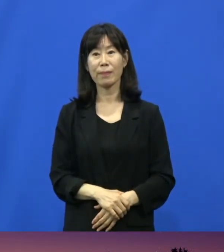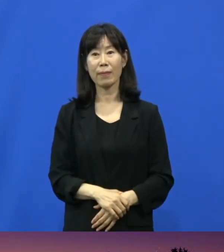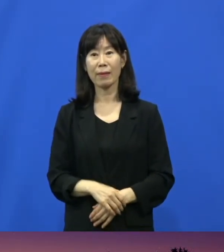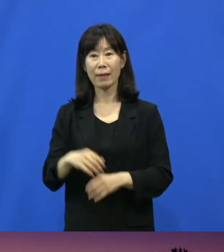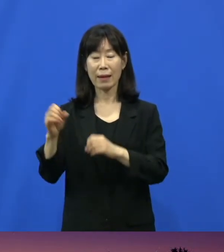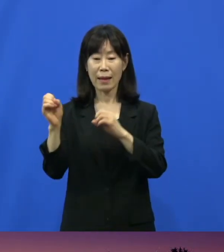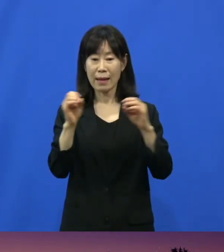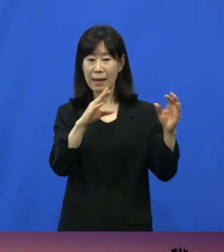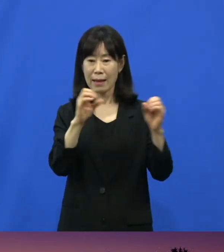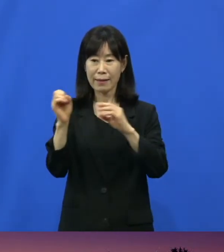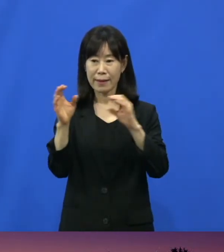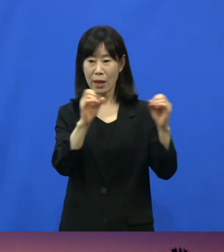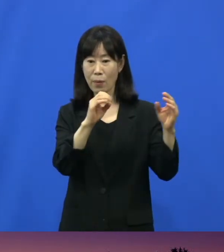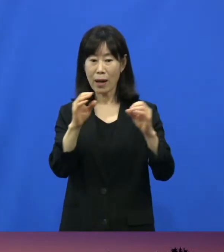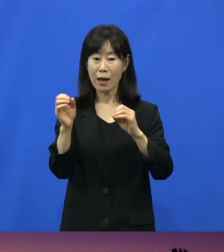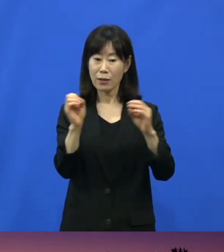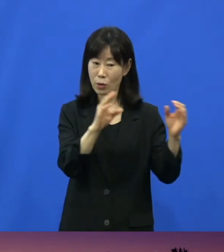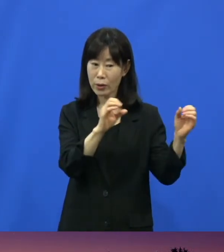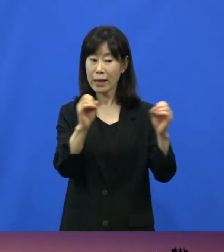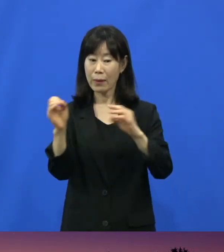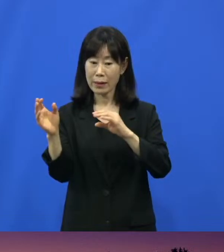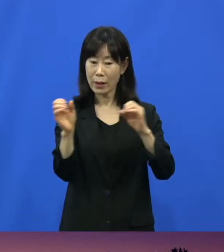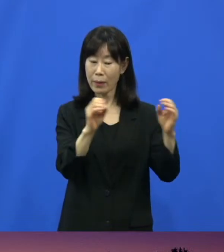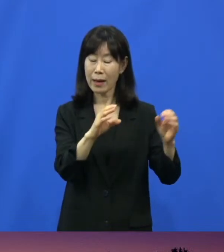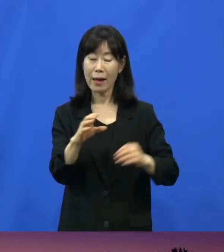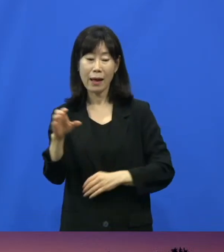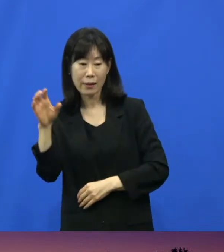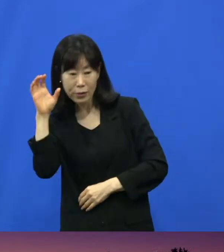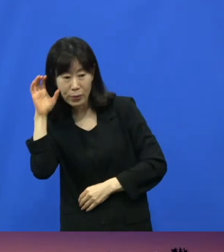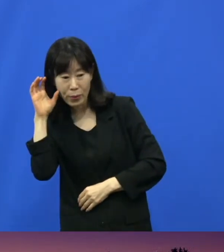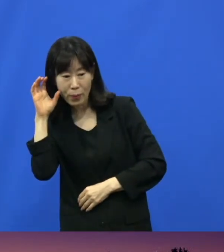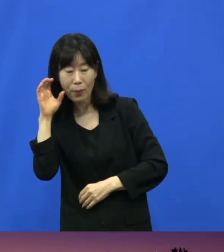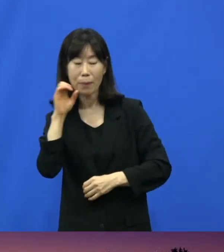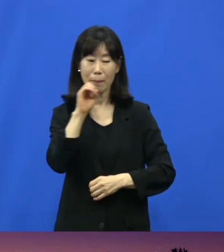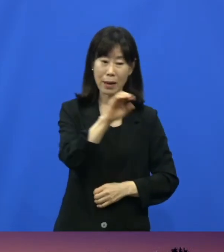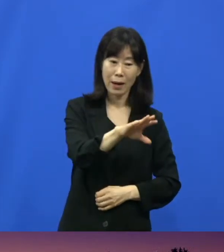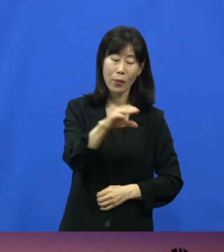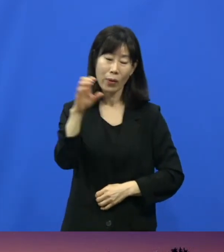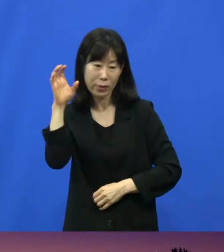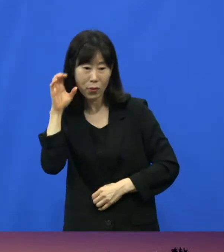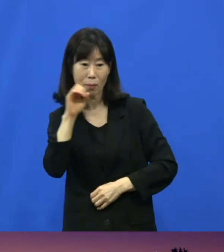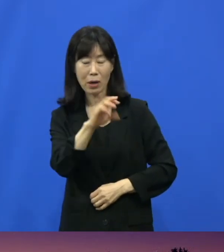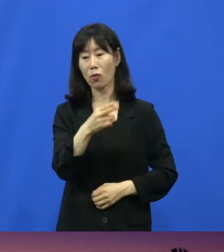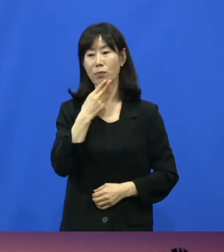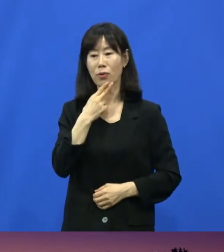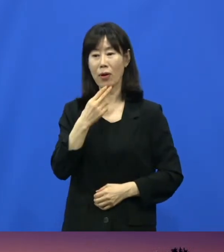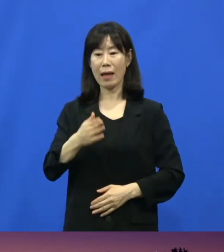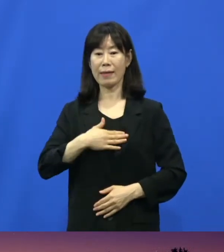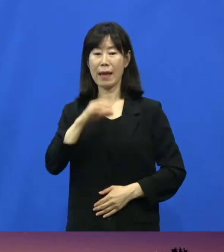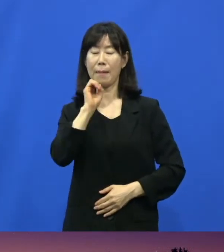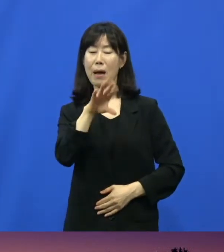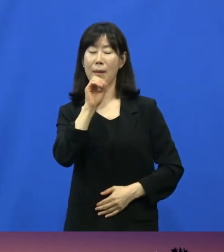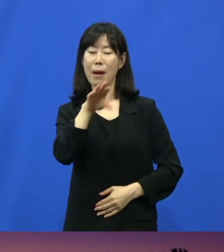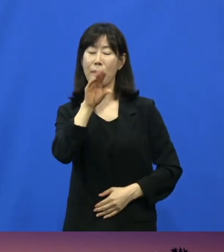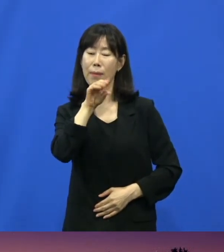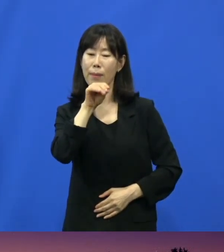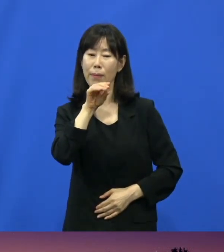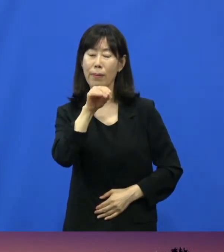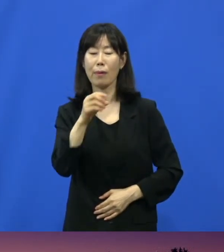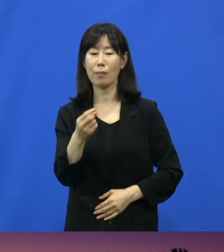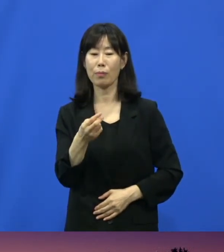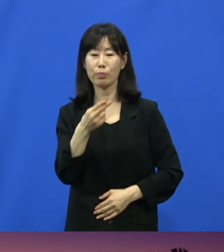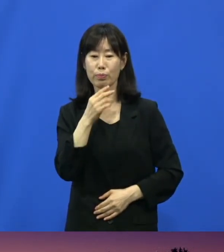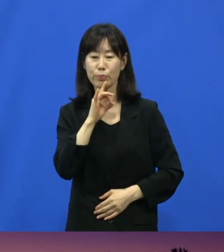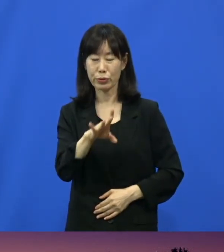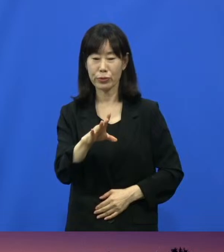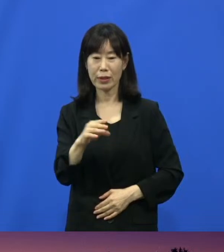대화는 없고 주장만 하는 거잖아요. 자기 목소리만 높이는 거잖아요. 내 주장을 상대에게 강요하잖아요.